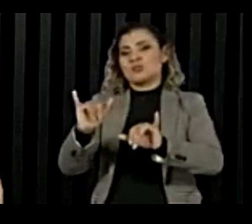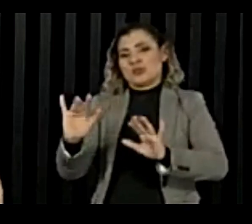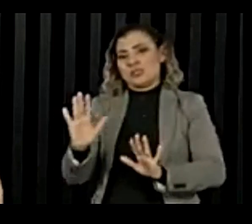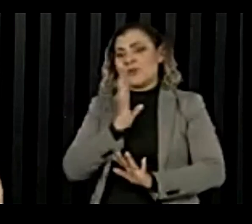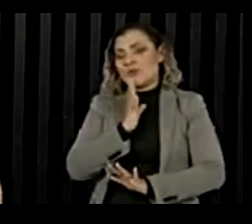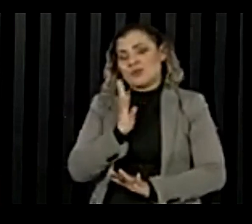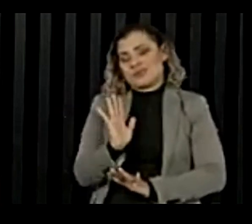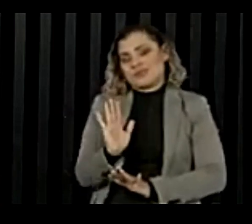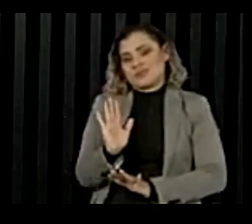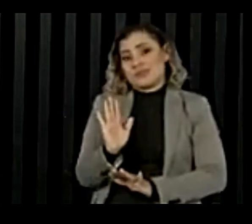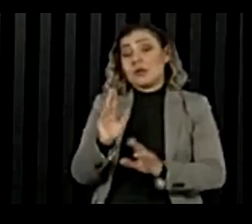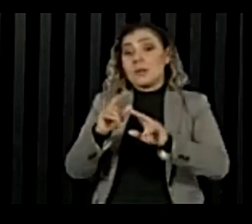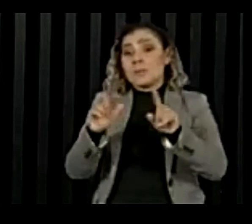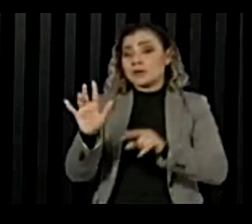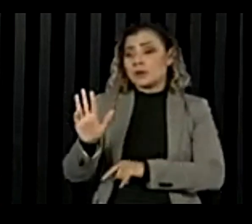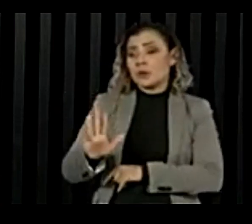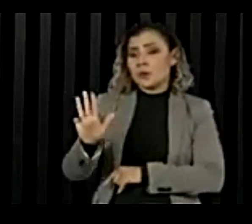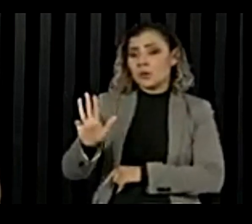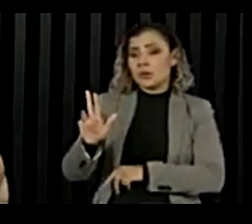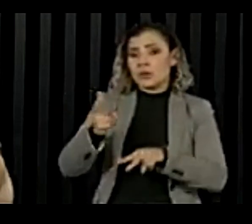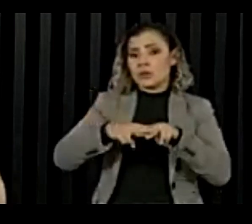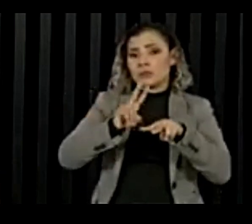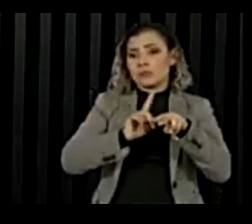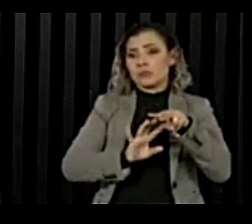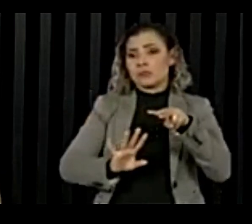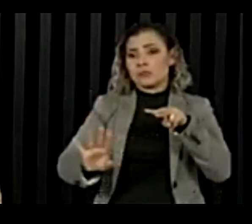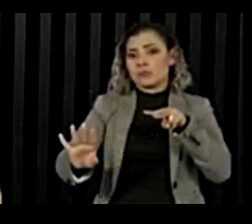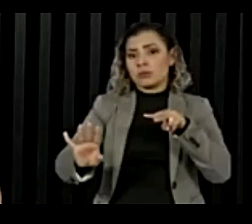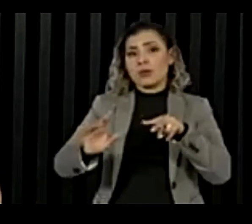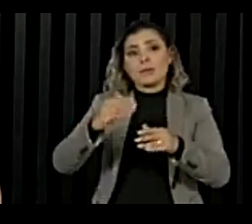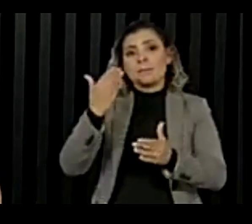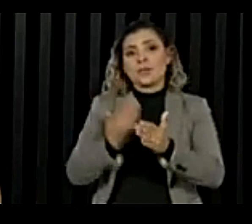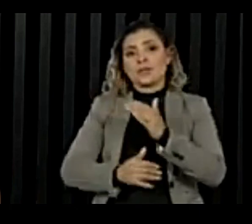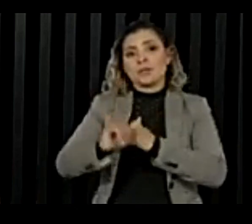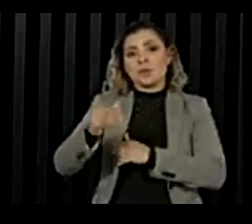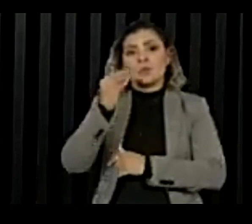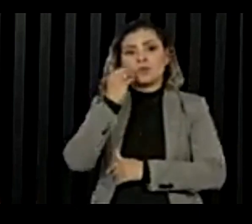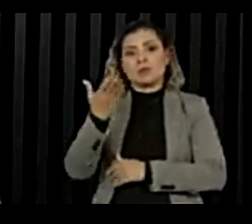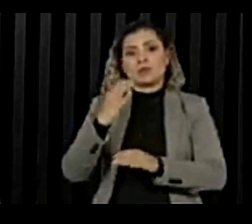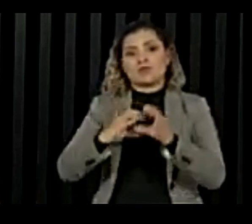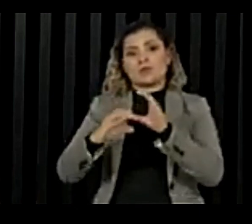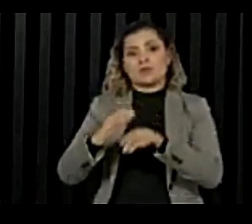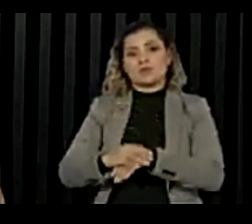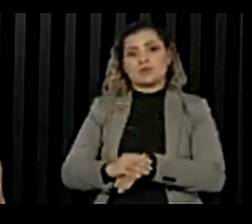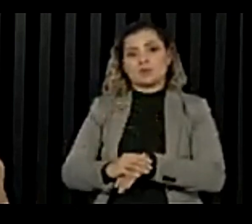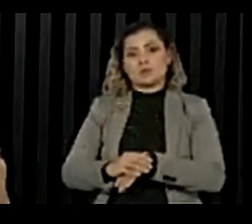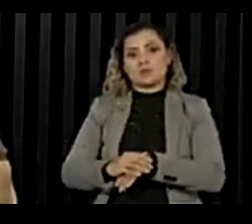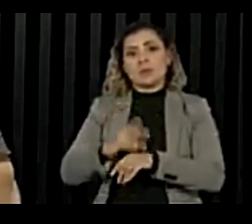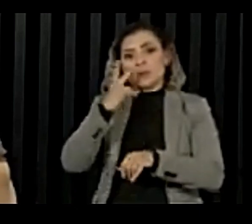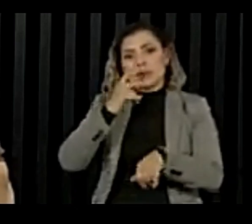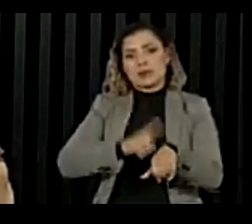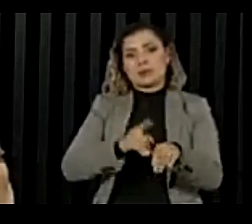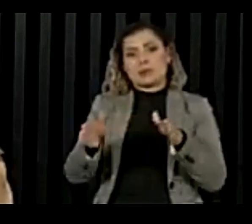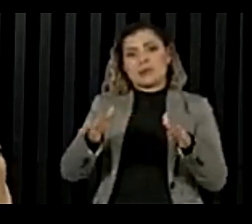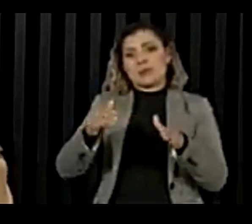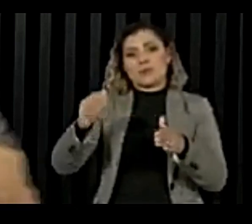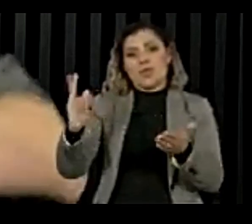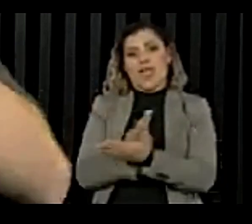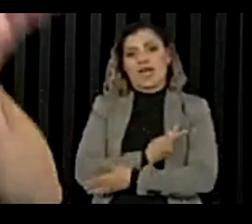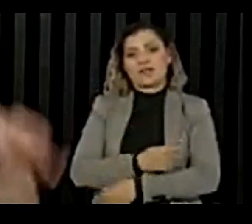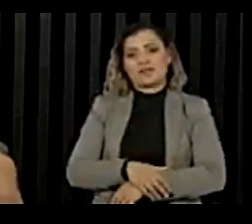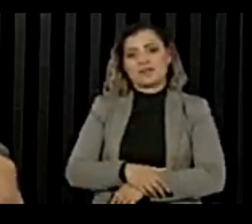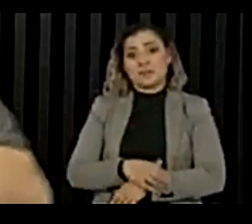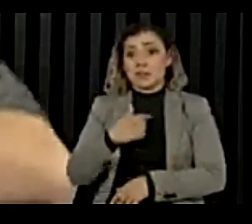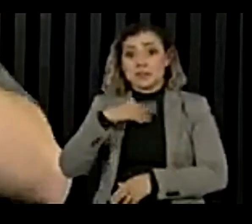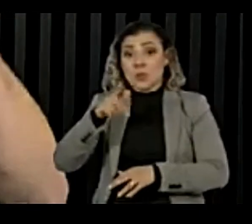exemplo, o Lula, após a saída da prisão, perdeu uma excelente oportunidade de comunicação e utilizou da maneira errada, na minha opinião. Isso não é